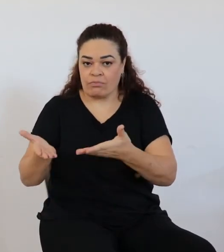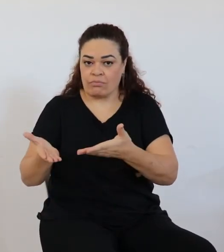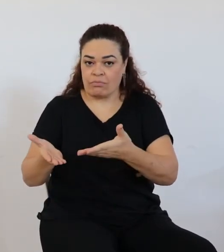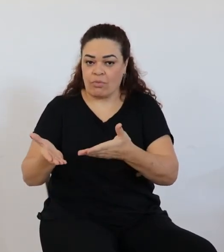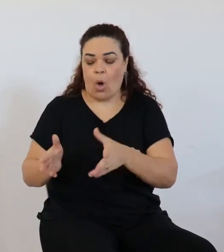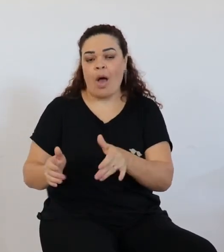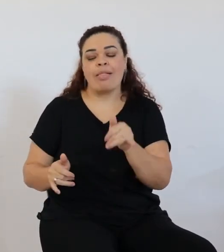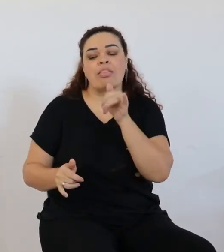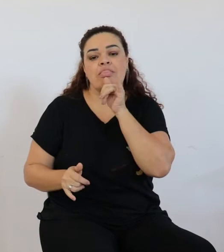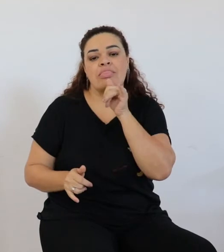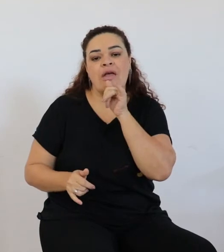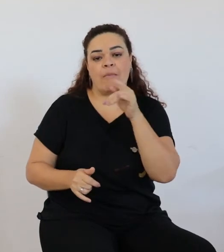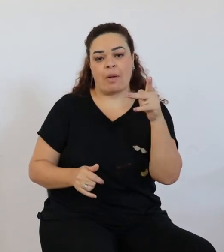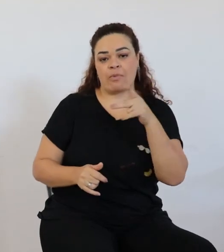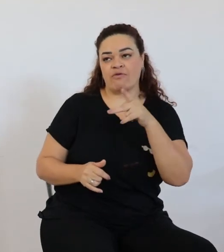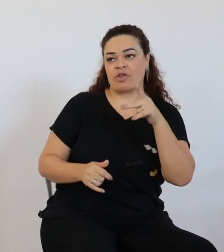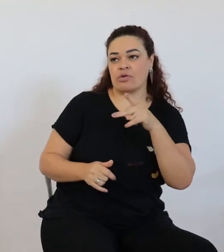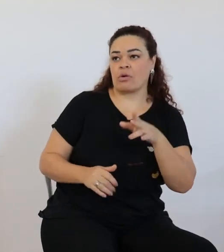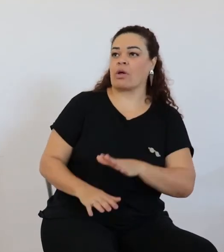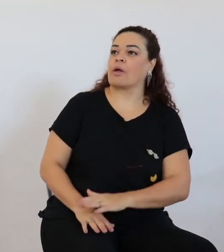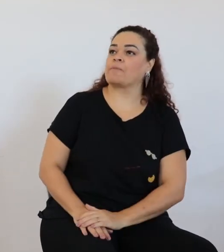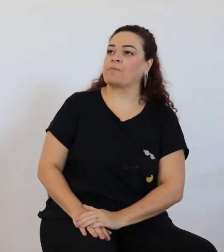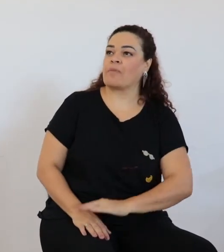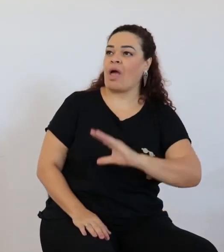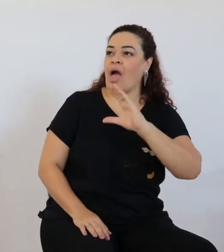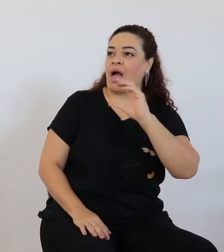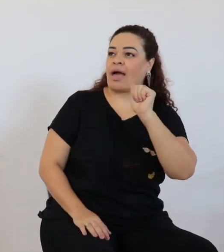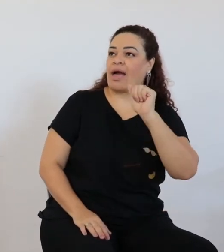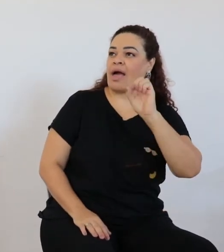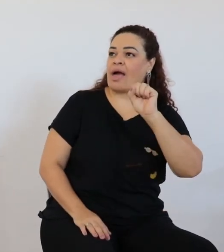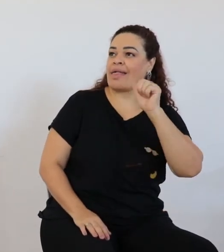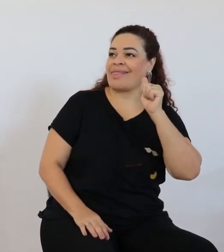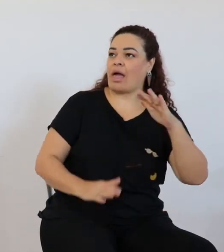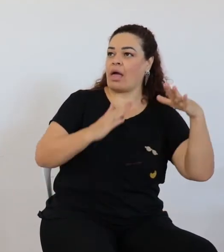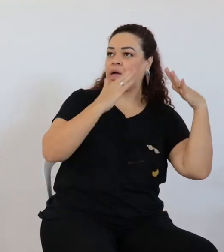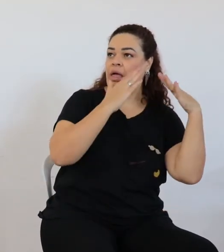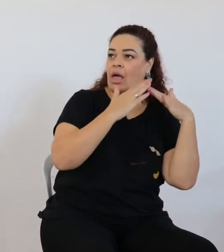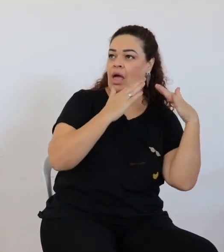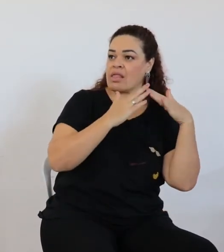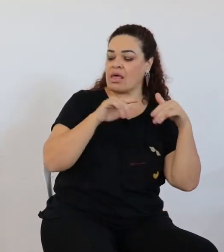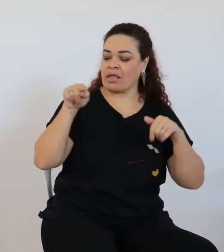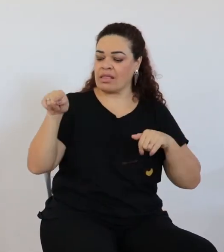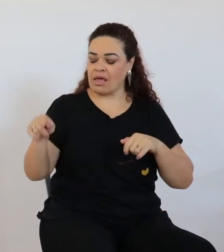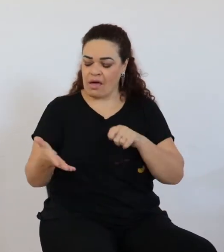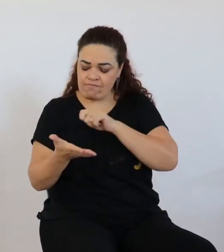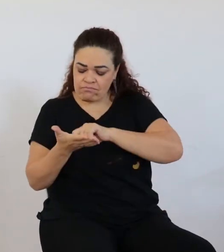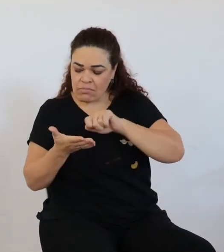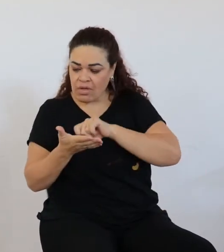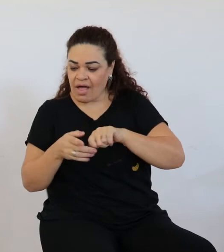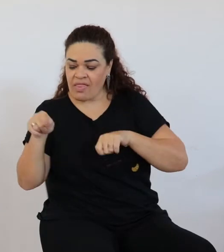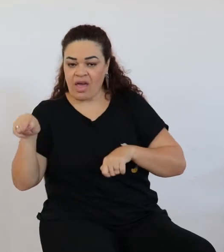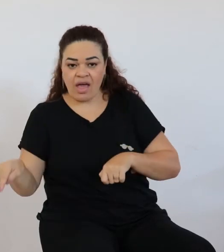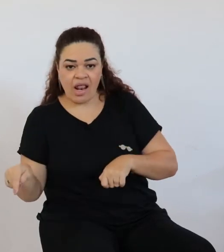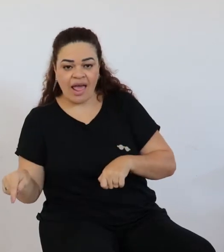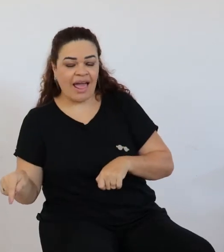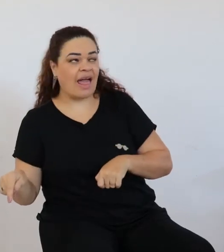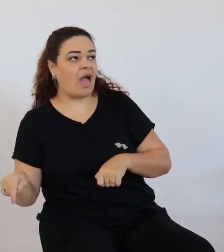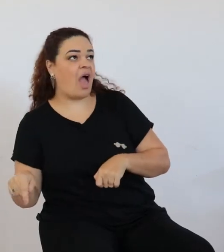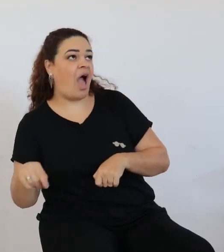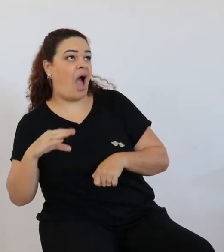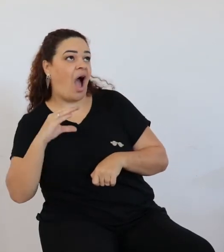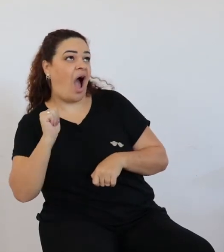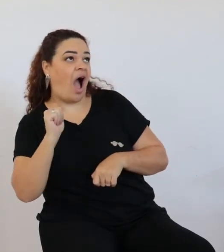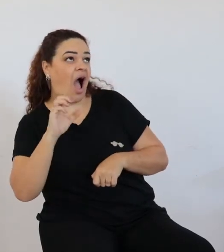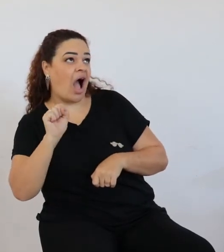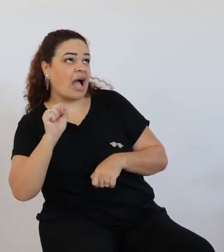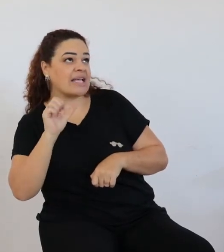né? Casa, aí você repete, casa, e aí você escreve. Se você fala tasa, você vai